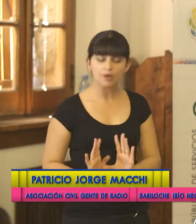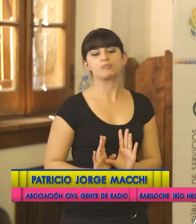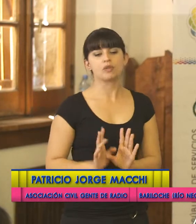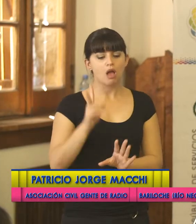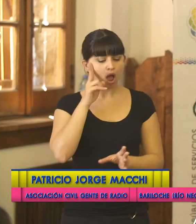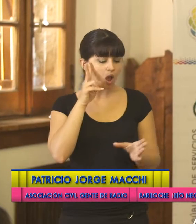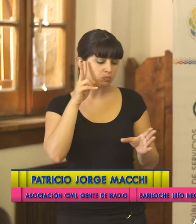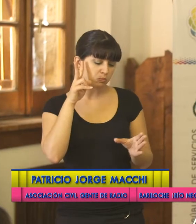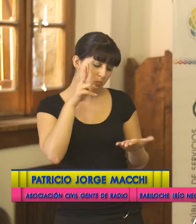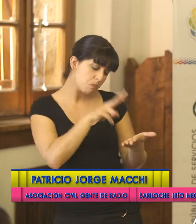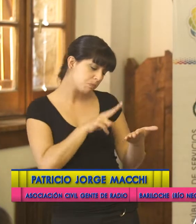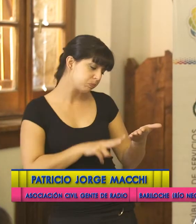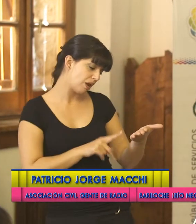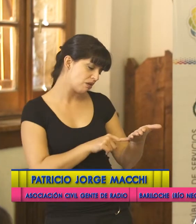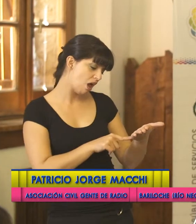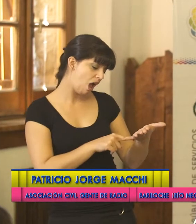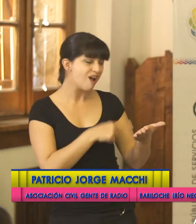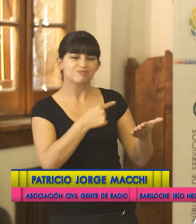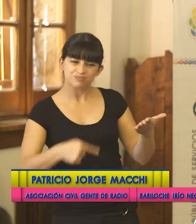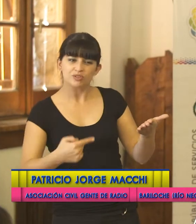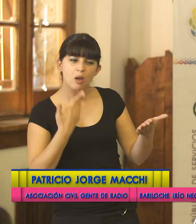las cosas que nosotros podíamos plantear